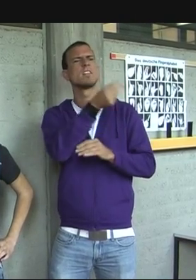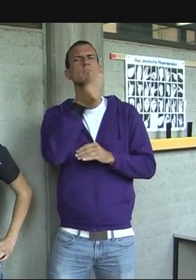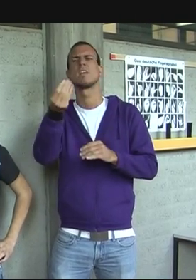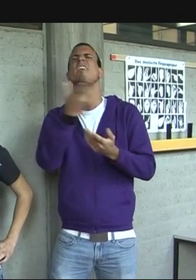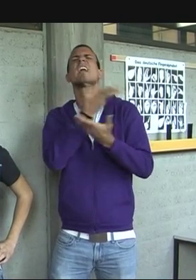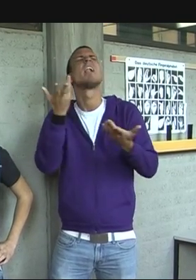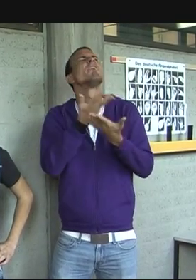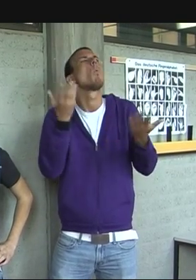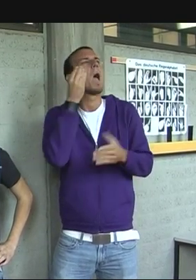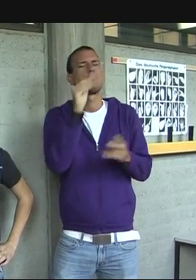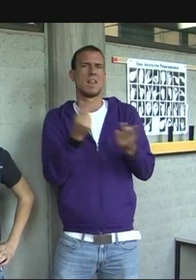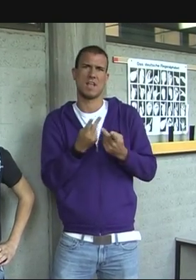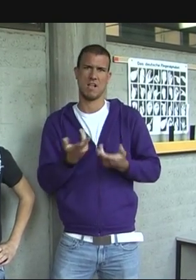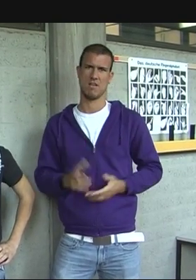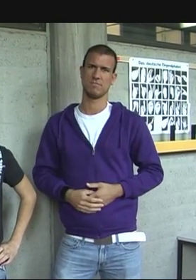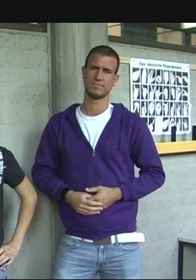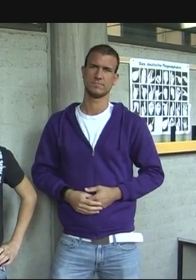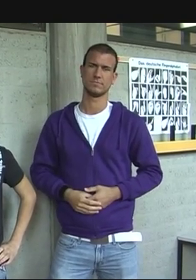anmeldet.